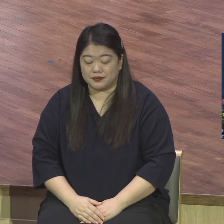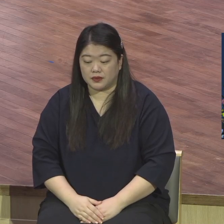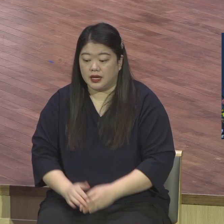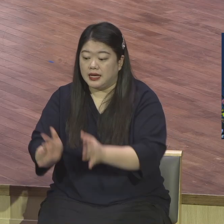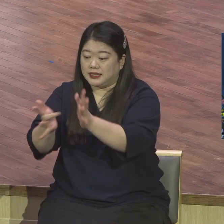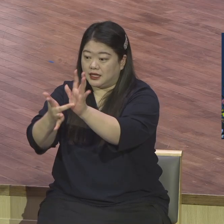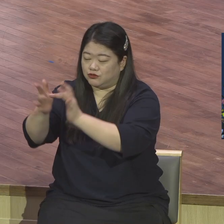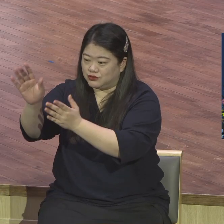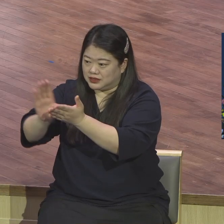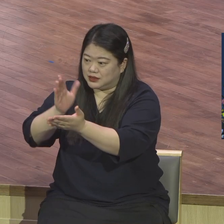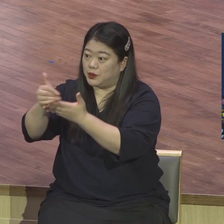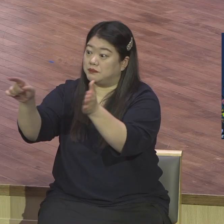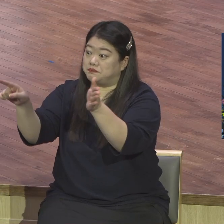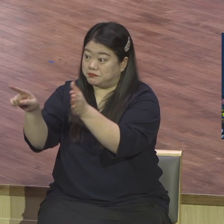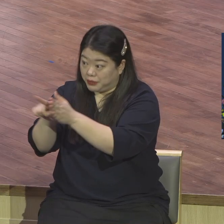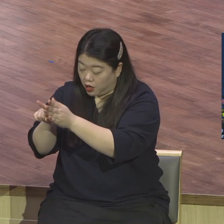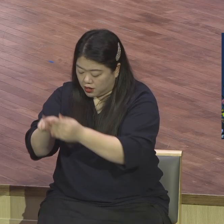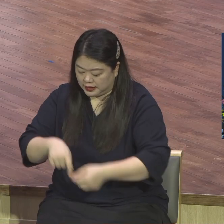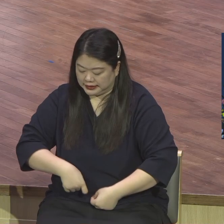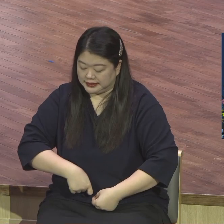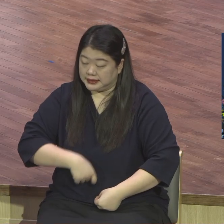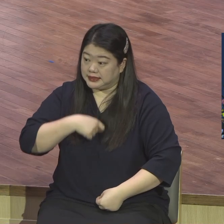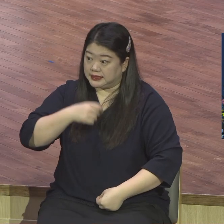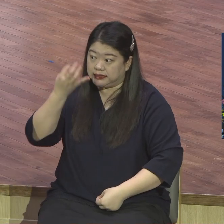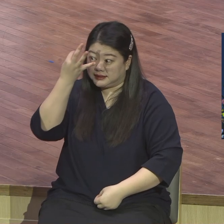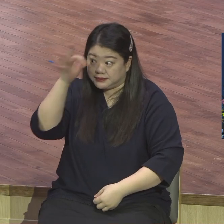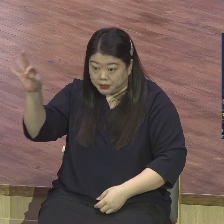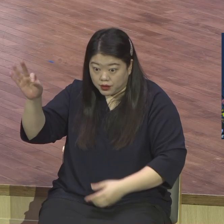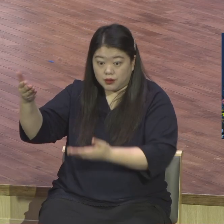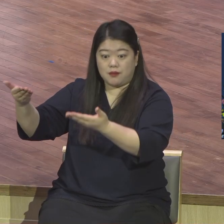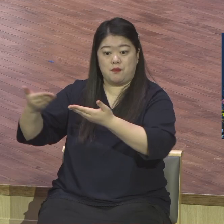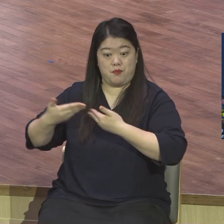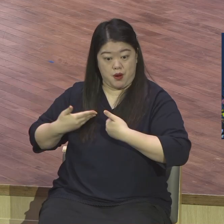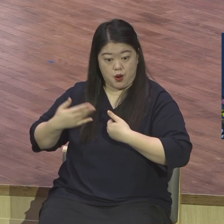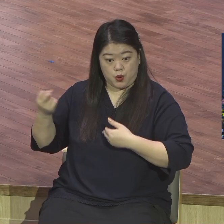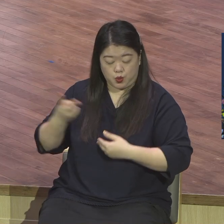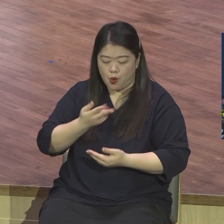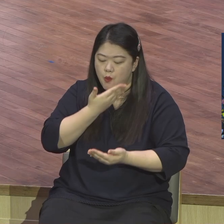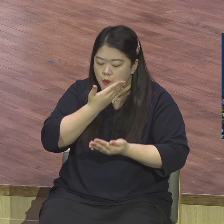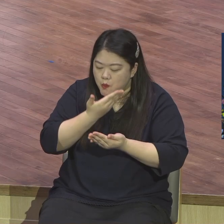보화가 담겨져 있다. 그 안에 다 담겨져 있다.